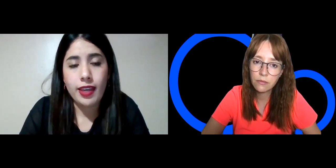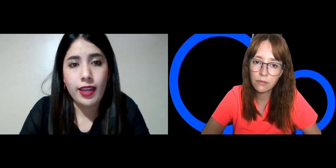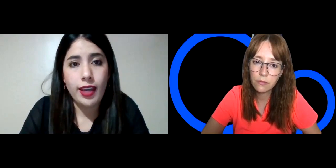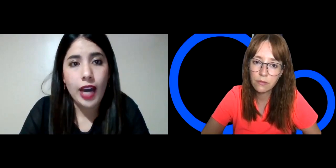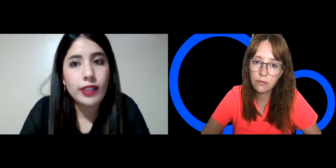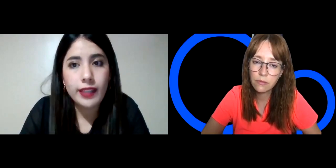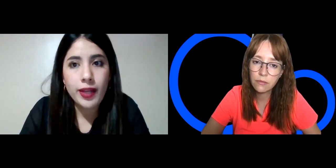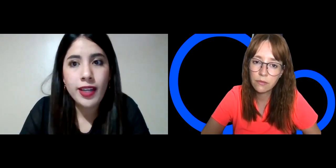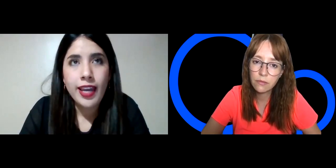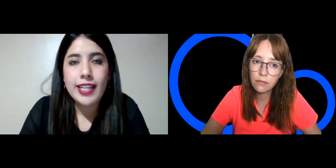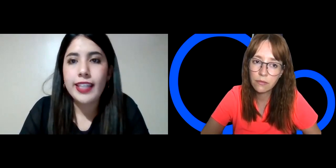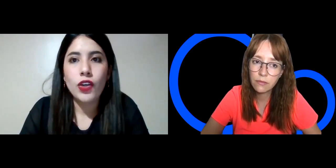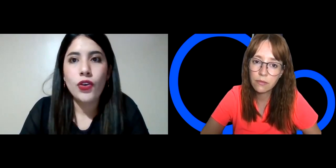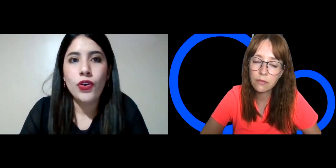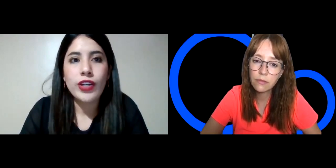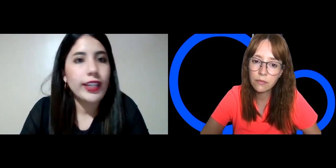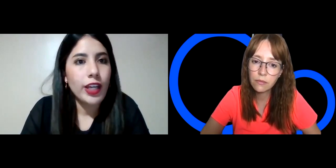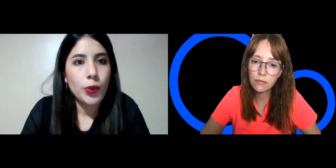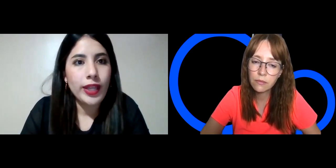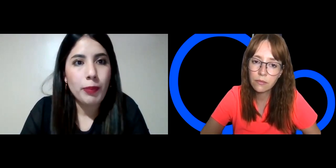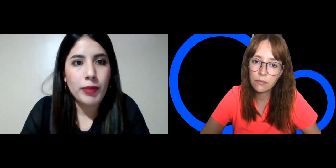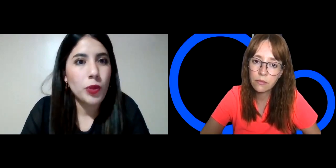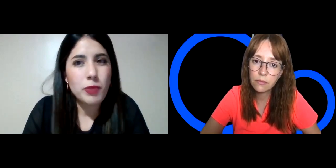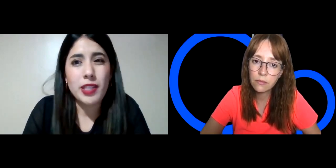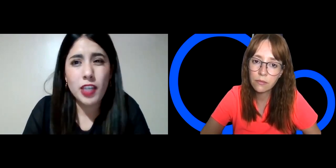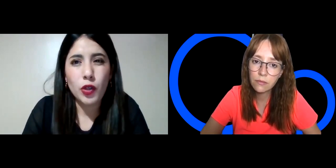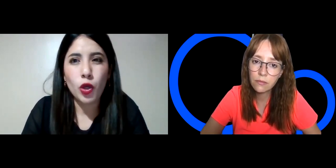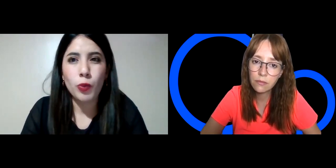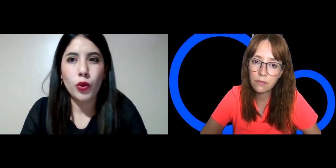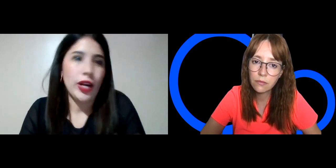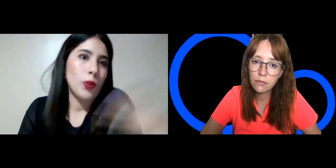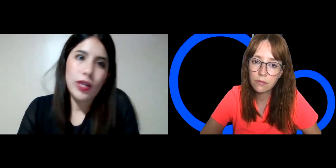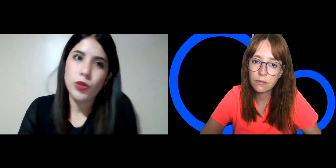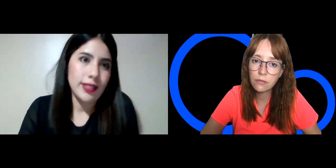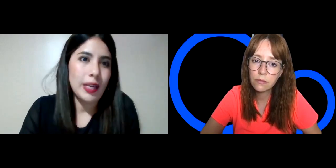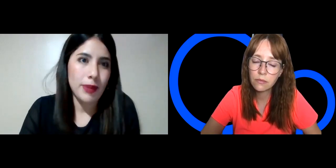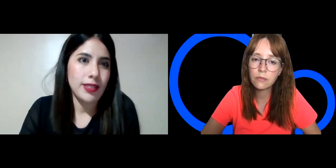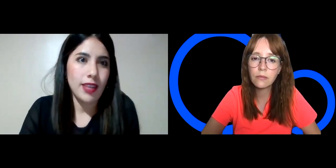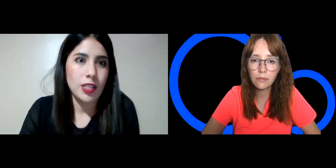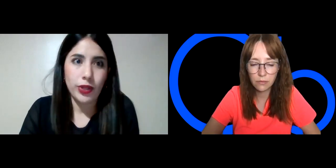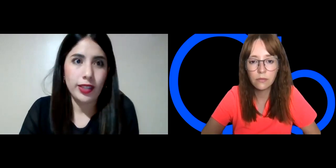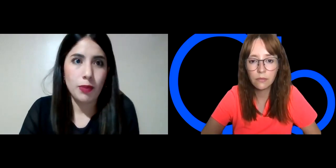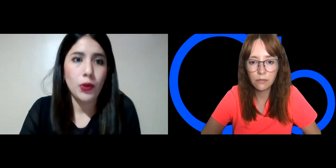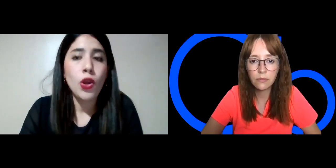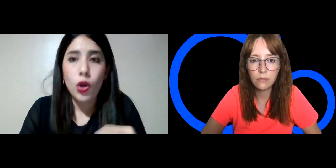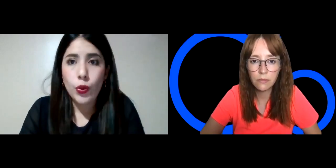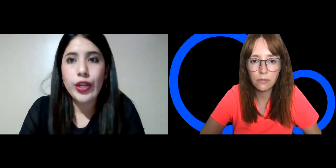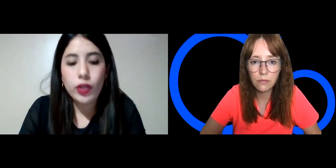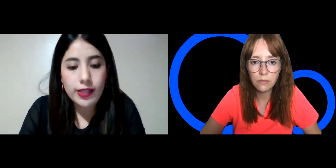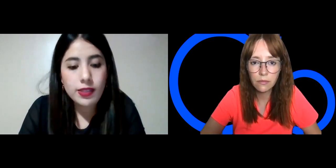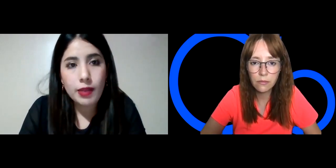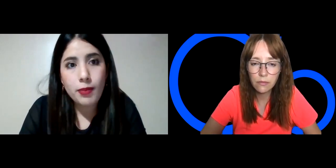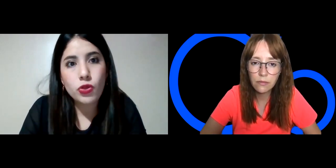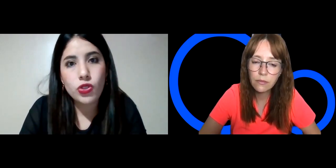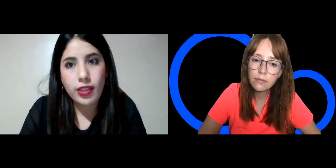discapacidad auditiva es que no requiere de un equipamiento específico como con algunas otras discapacidades, por ejemplo. Lo único